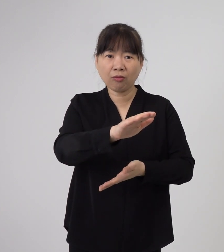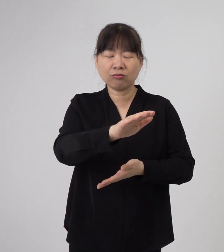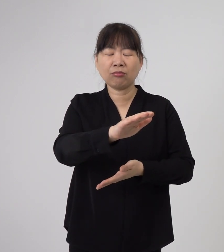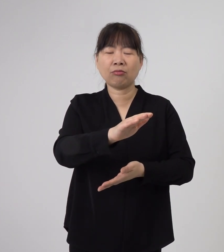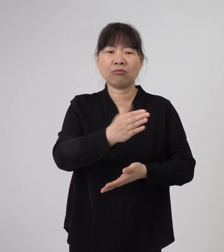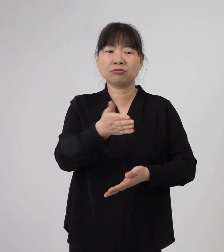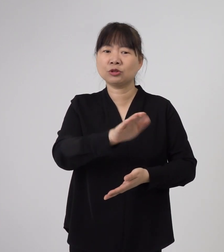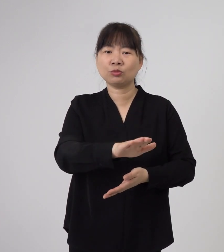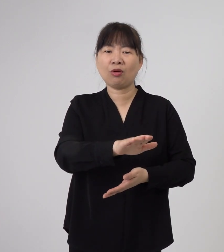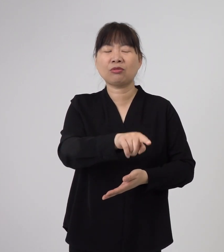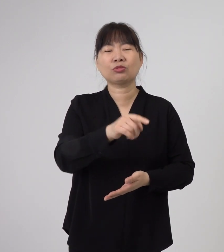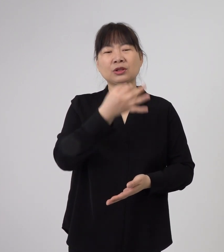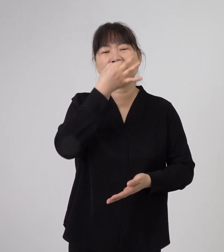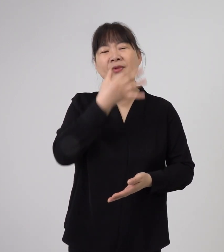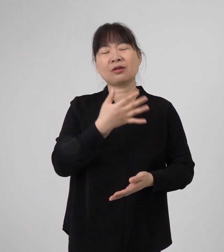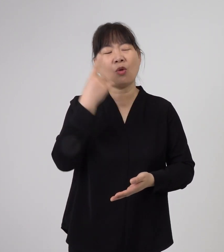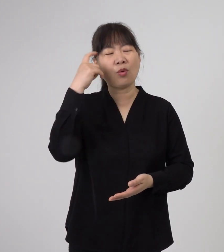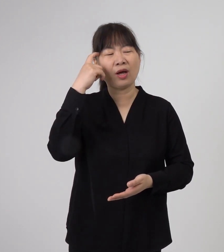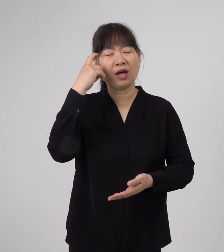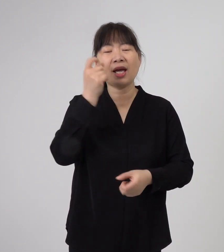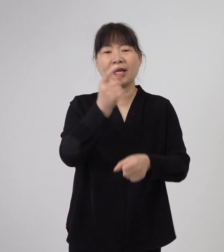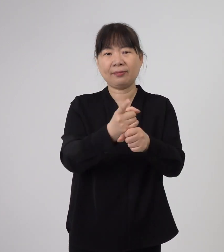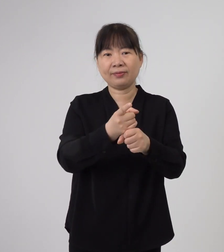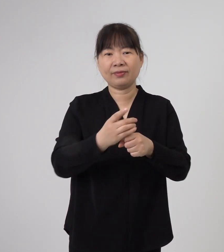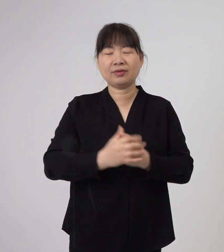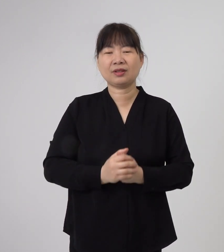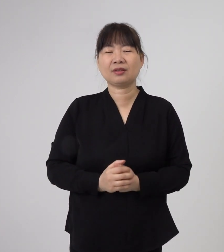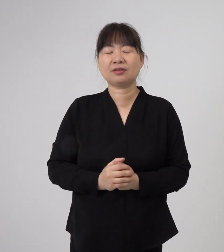될 텐데 그것도 어려워요. 왜? 이미